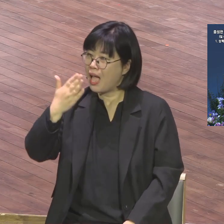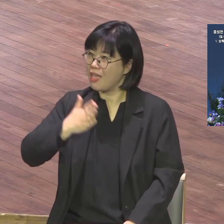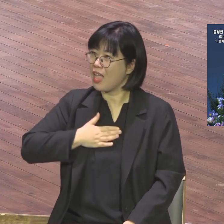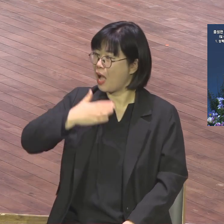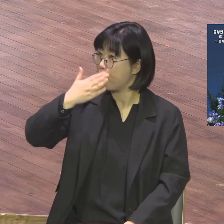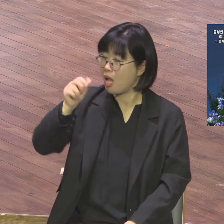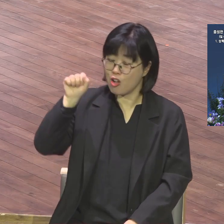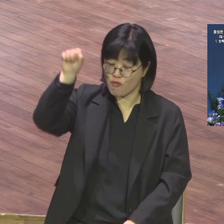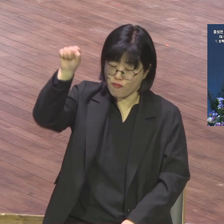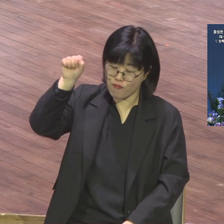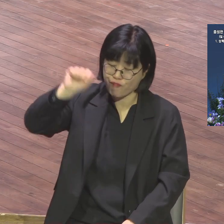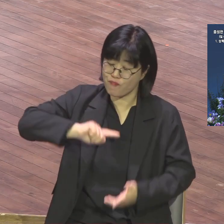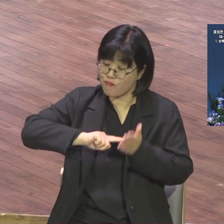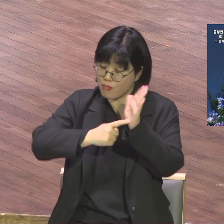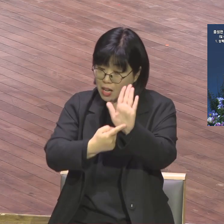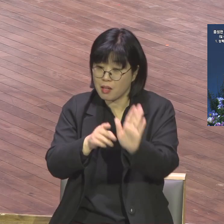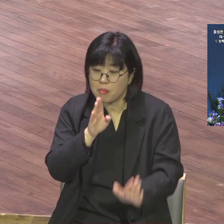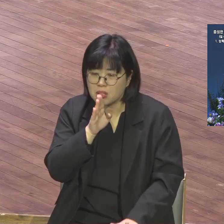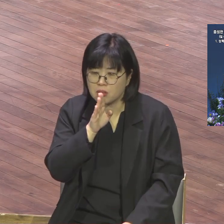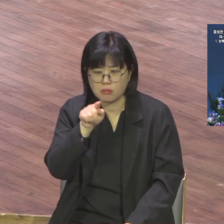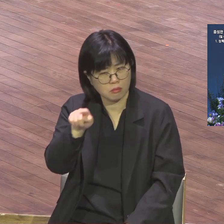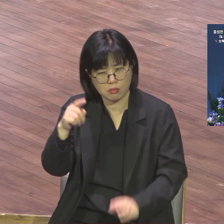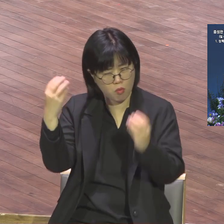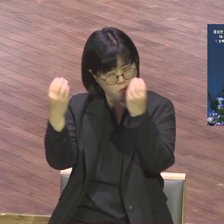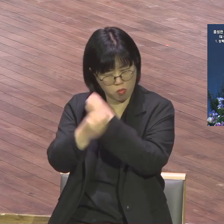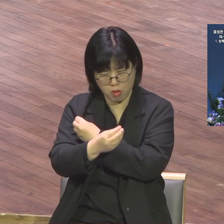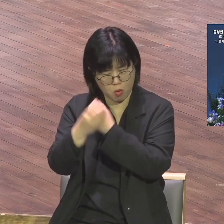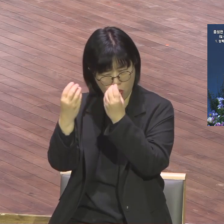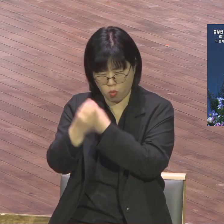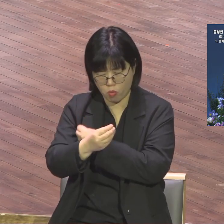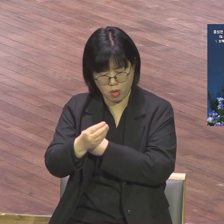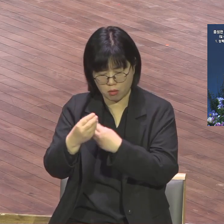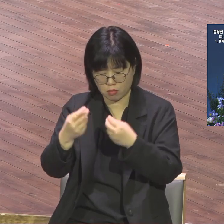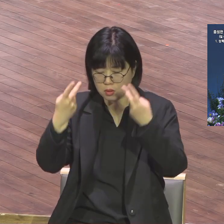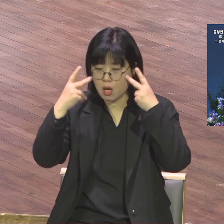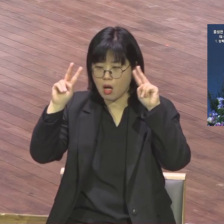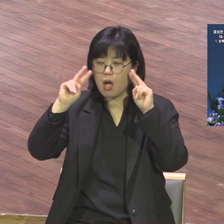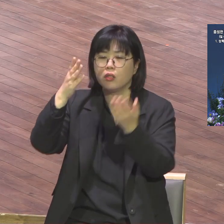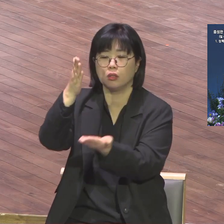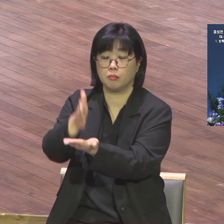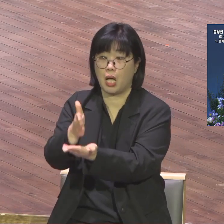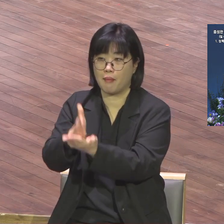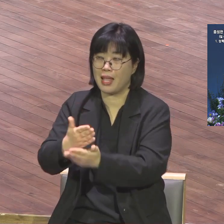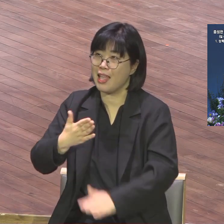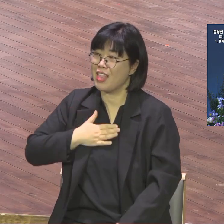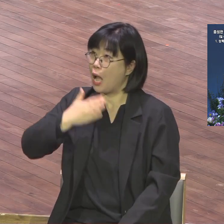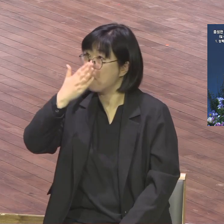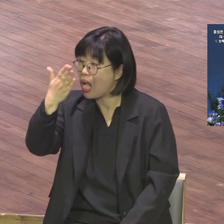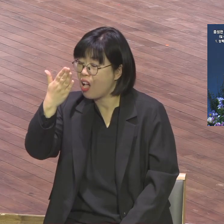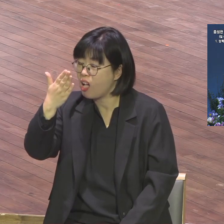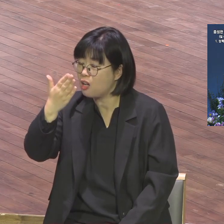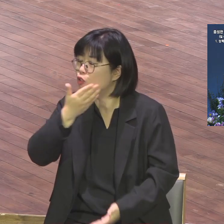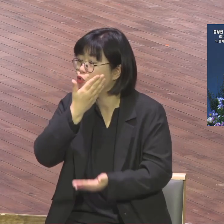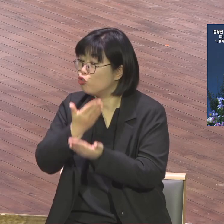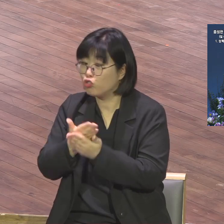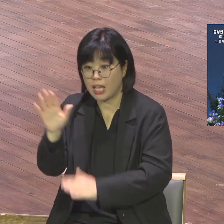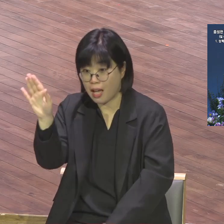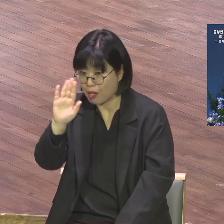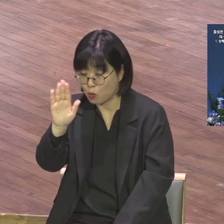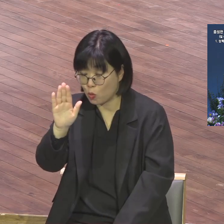그런데 오직 그리스도의 시선이 나로 바뀌어지는 순간에